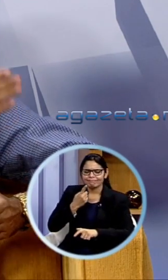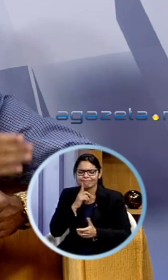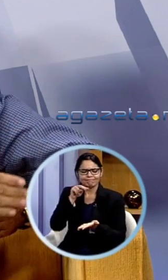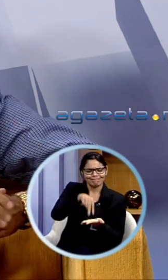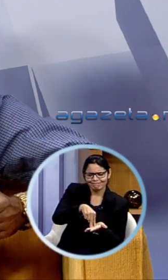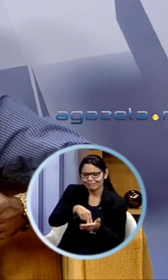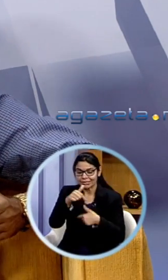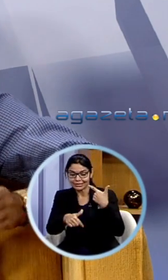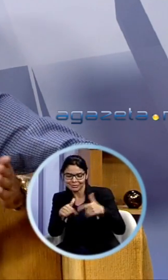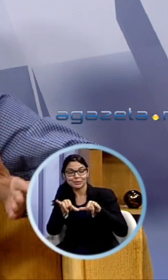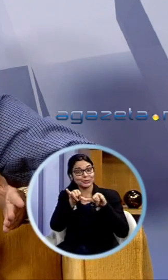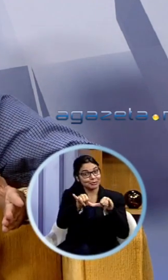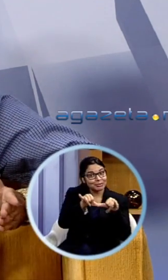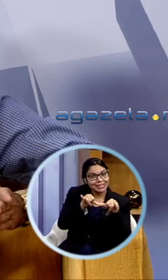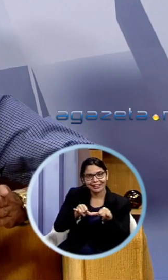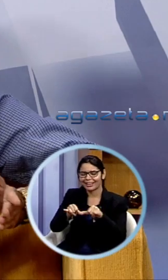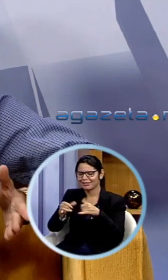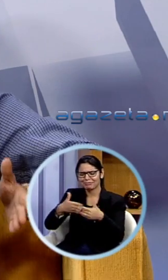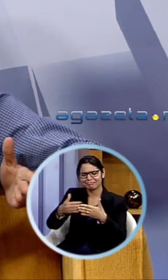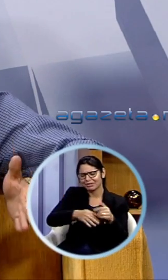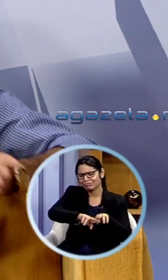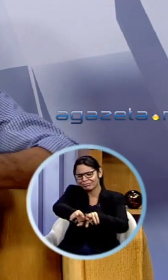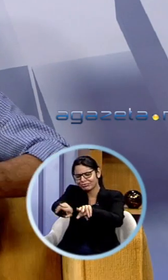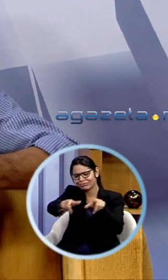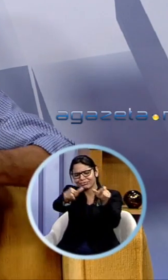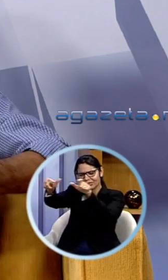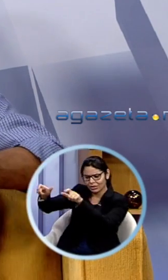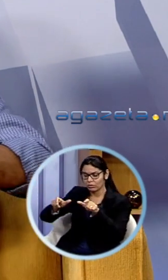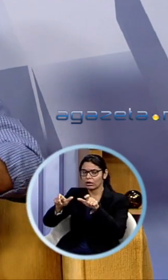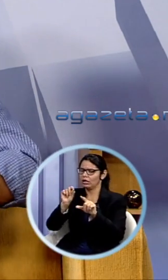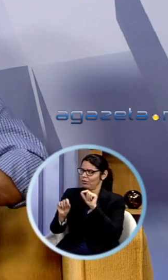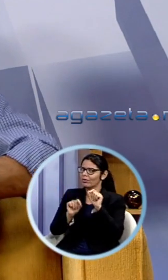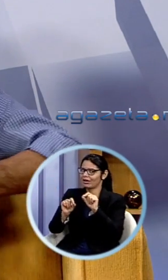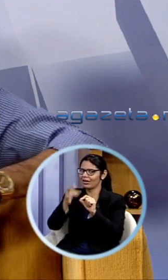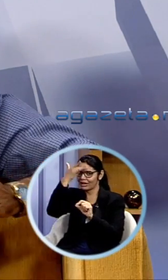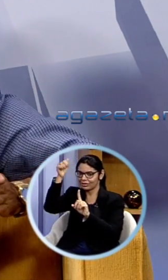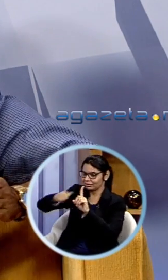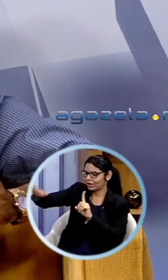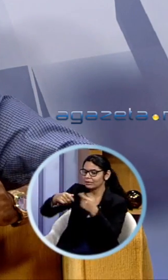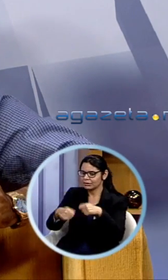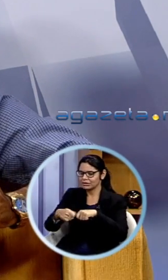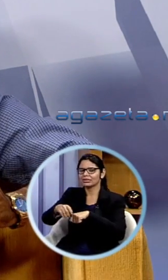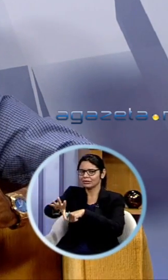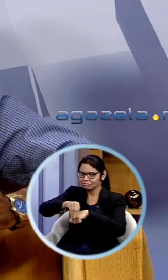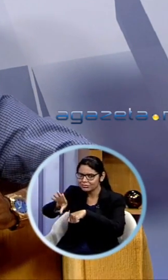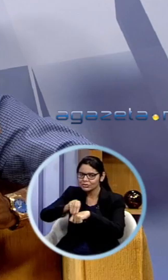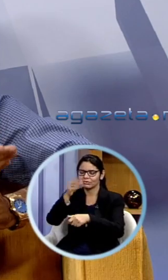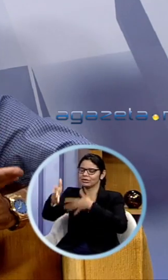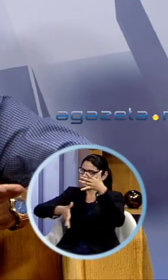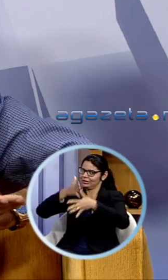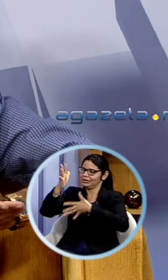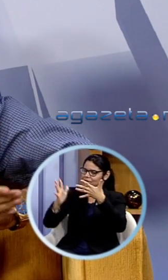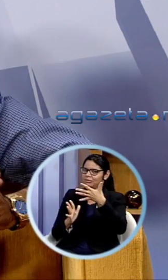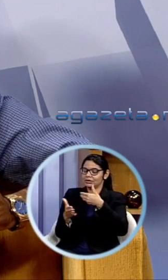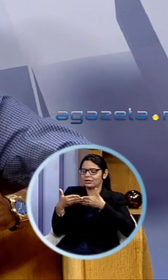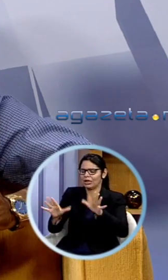nos supermercados nos órgãos públicos e nada mais justo do que as pessoas conhecerem essa língua o curso dá essa abertura para o